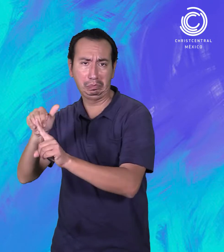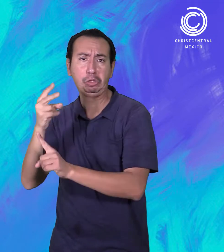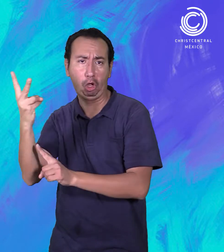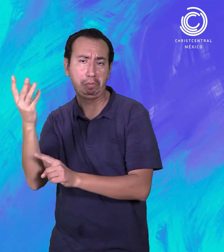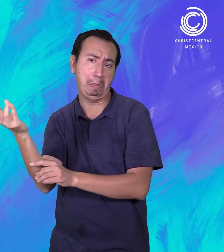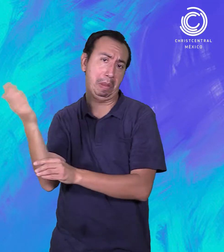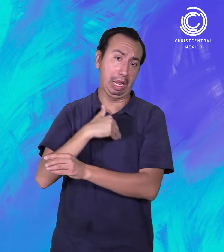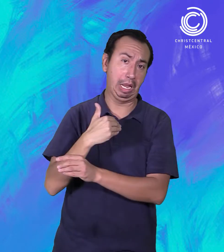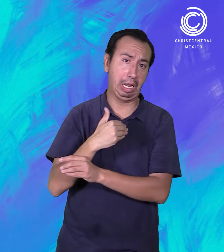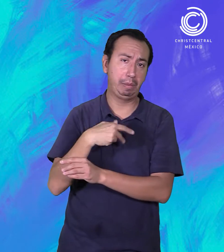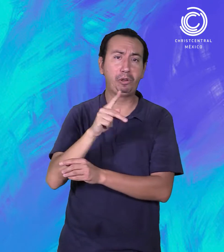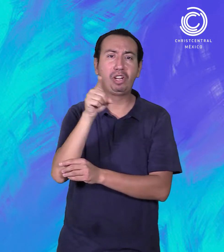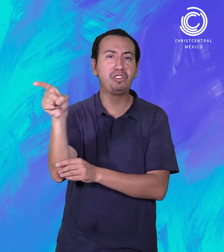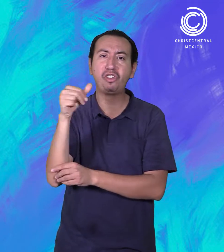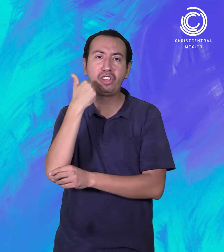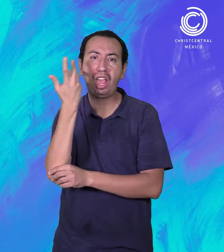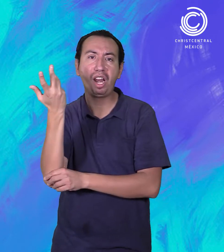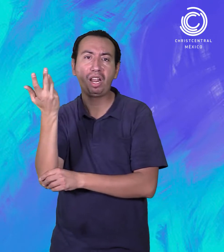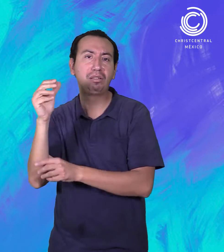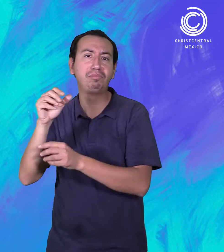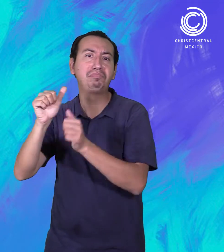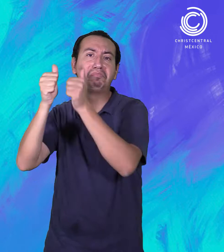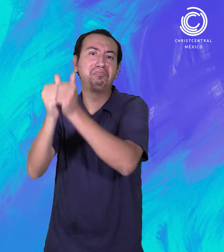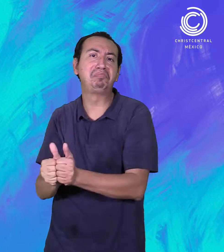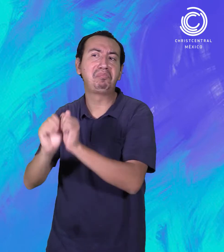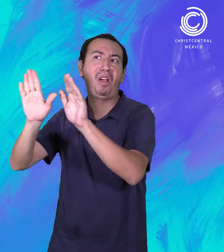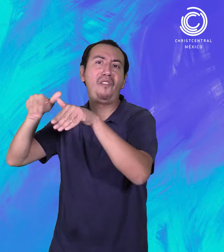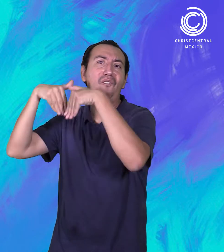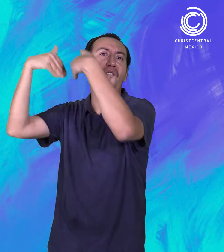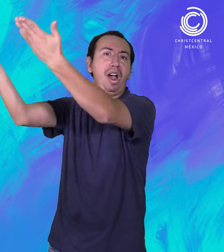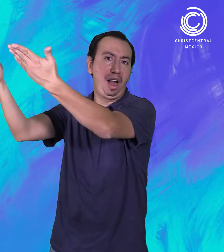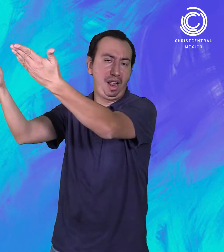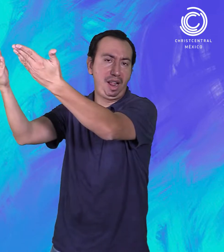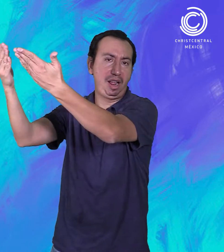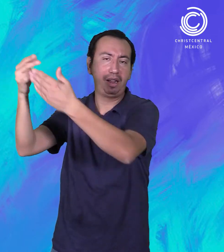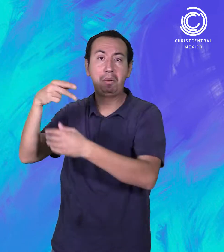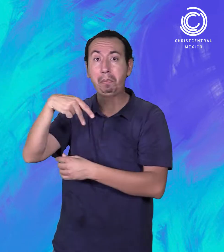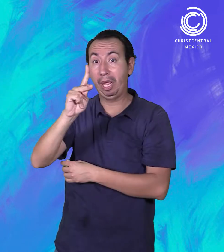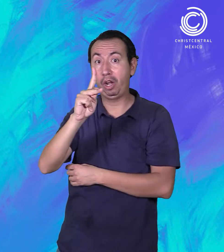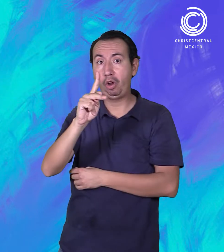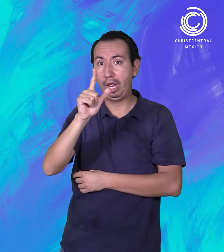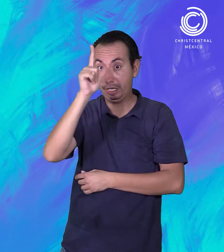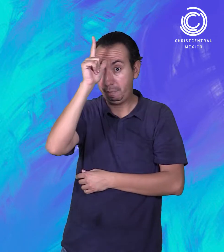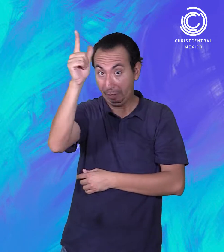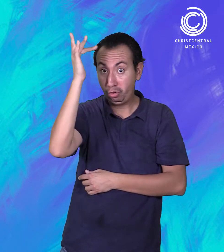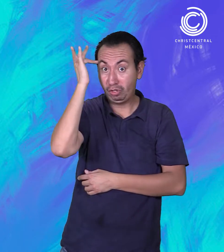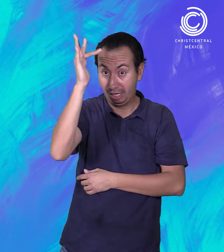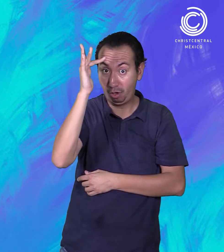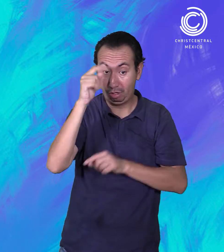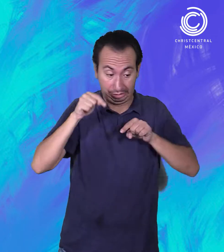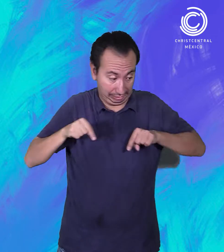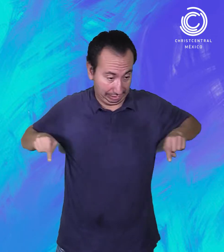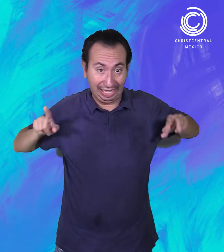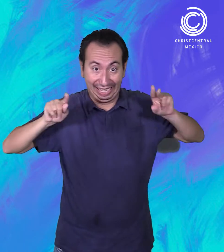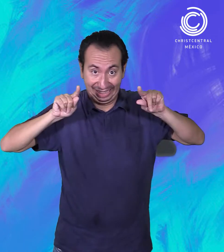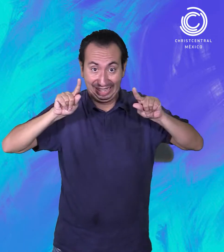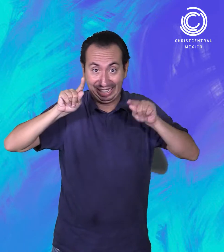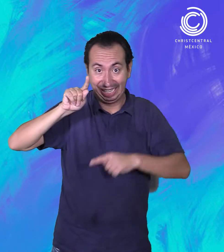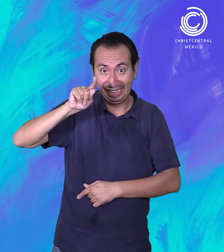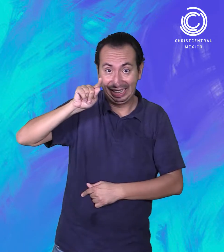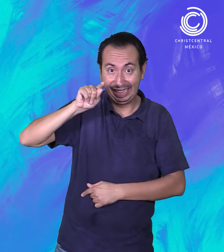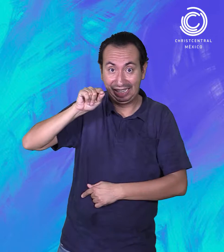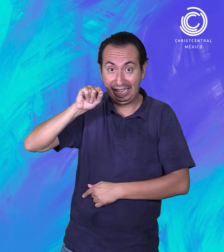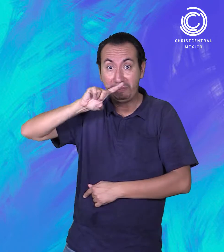no acudieron a la tienda de reunión. Sin embargo, el Espíritu descansó sobre ellos y